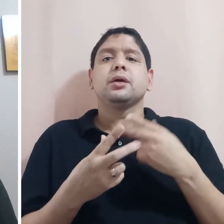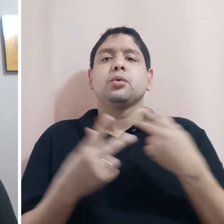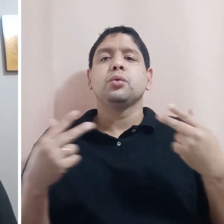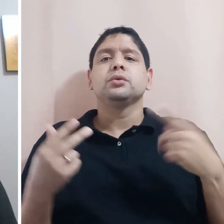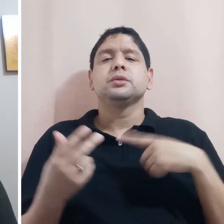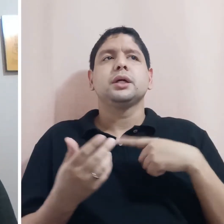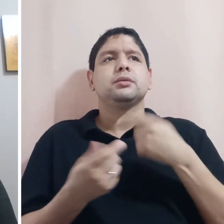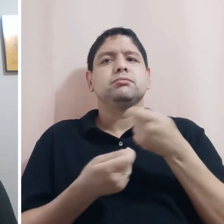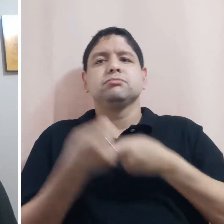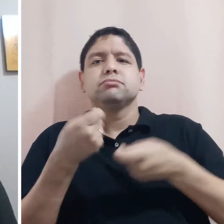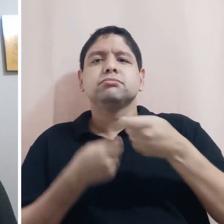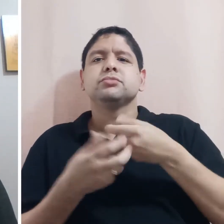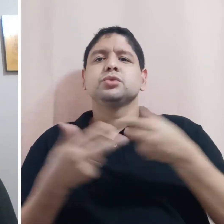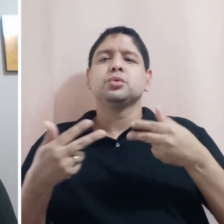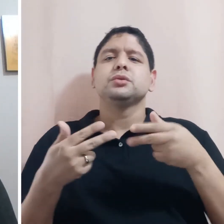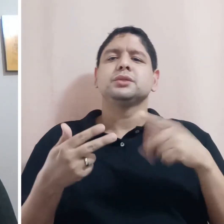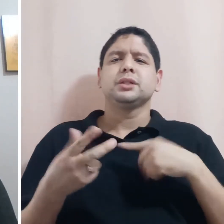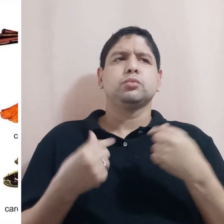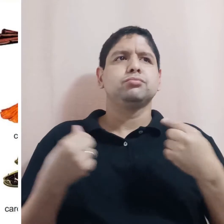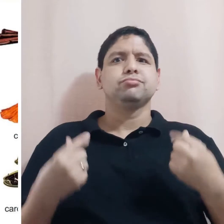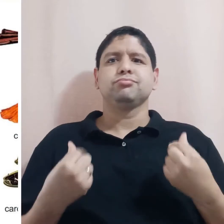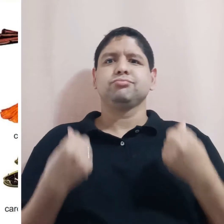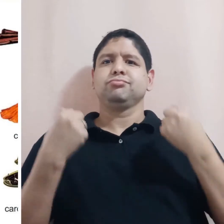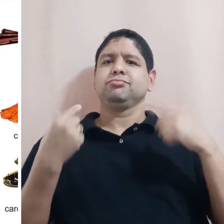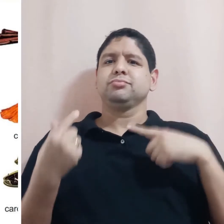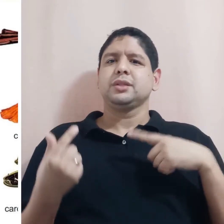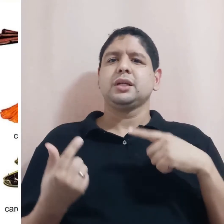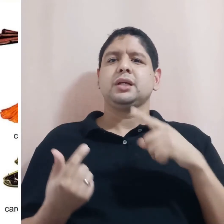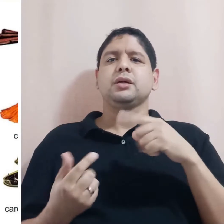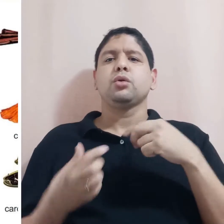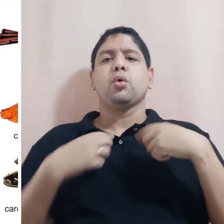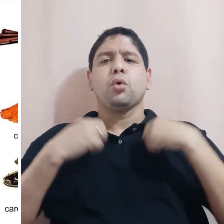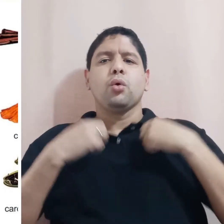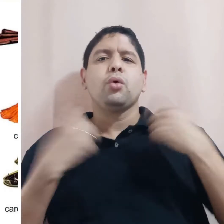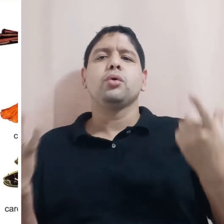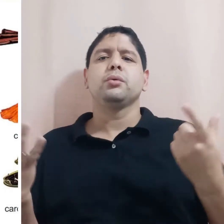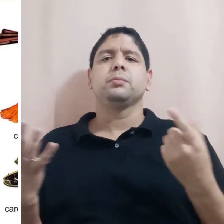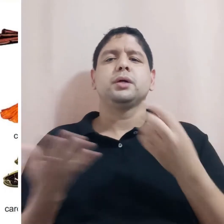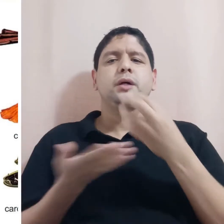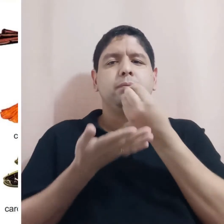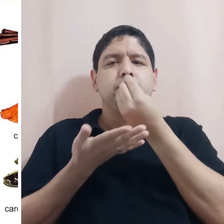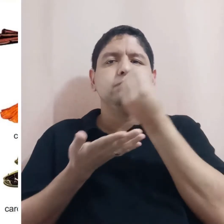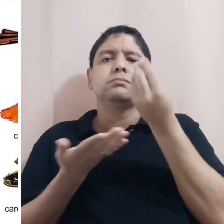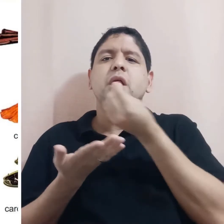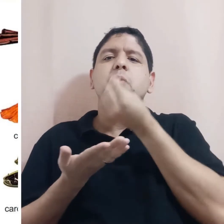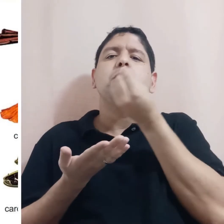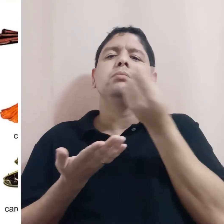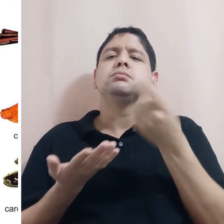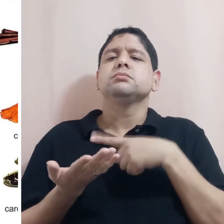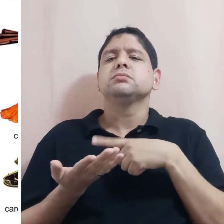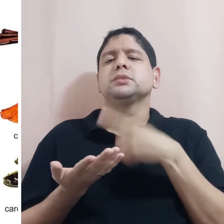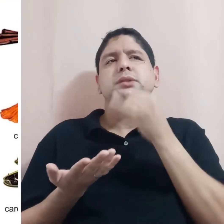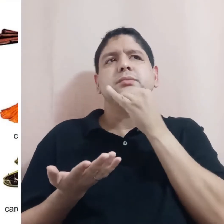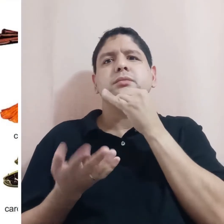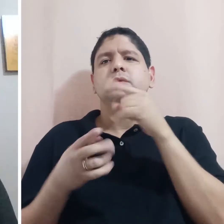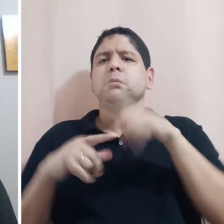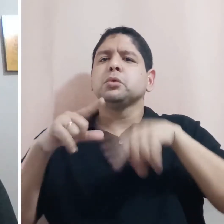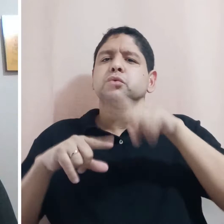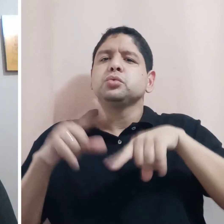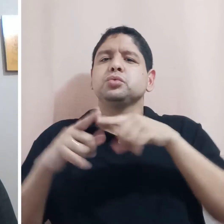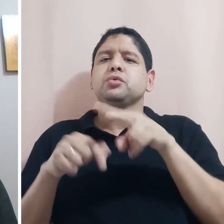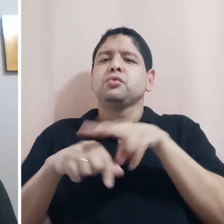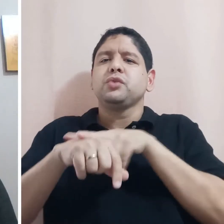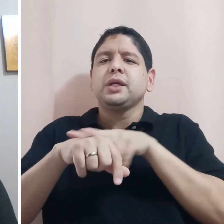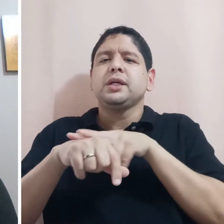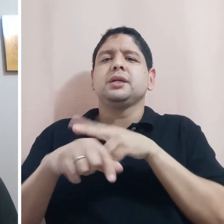quê? Enriquecer com as chamadas especiarias e os artigos de luxo, né? O que são especiarias? As especiarias,